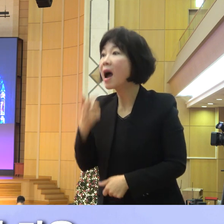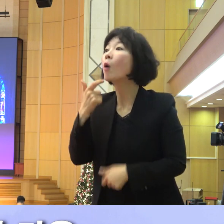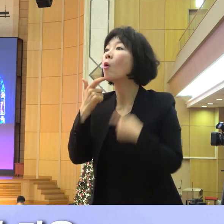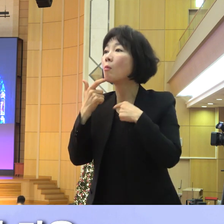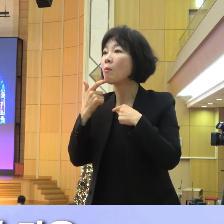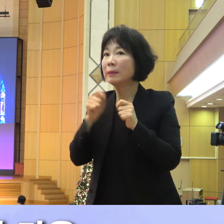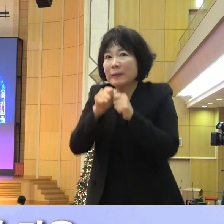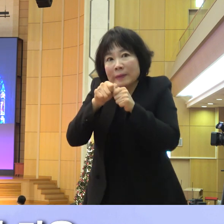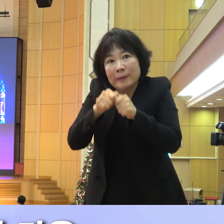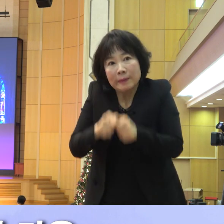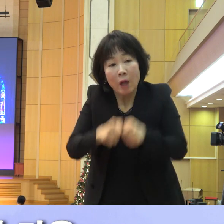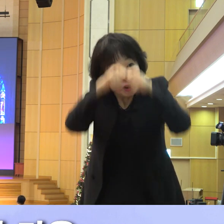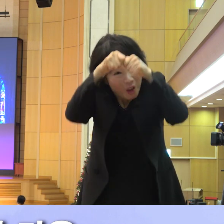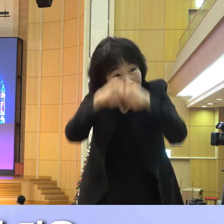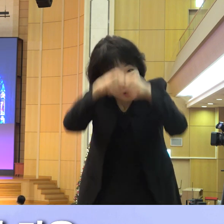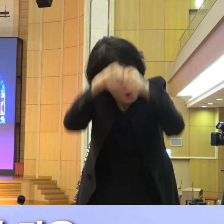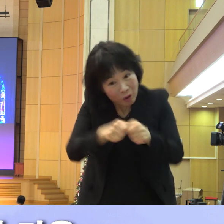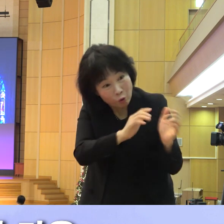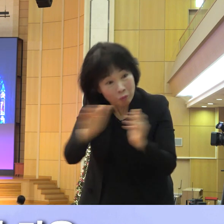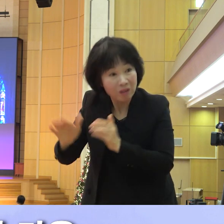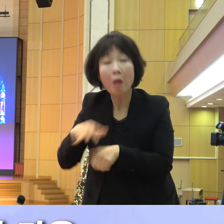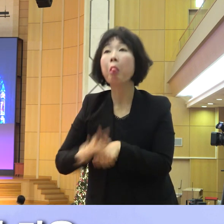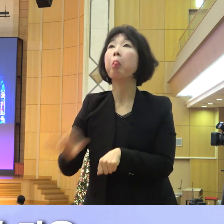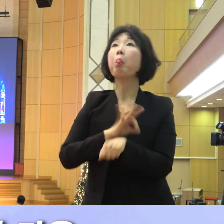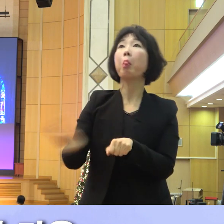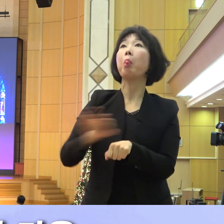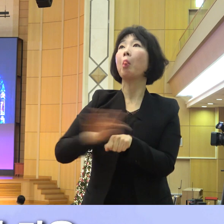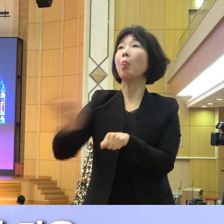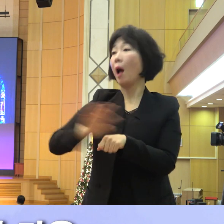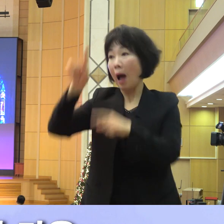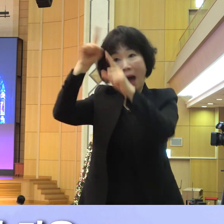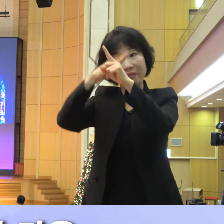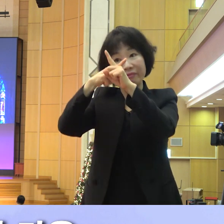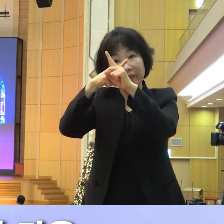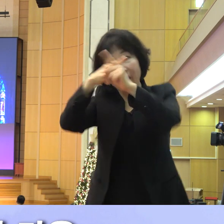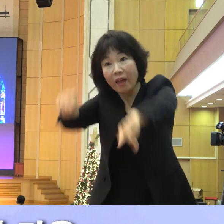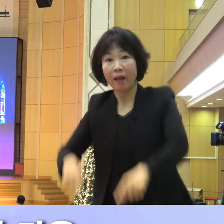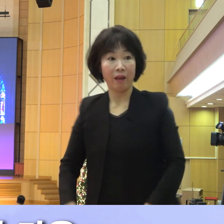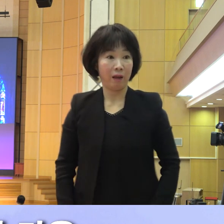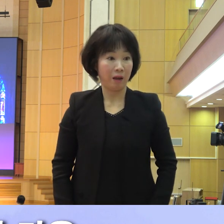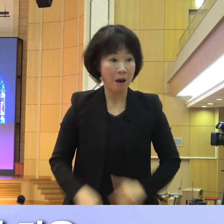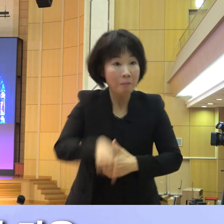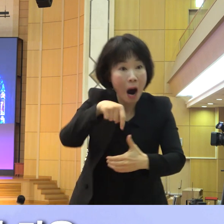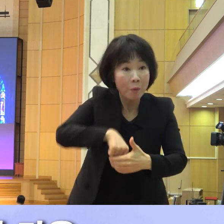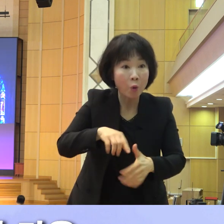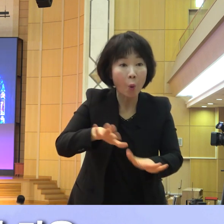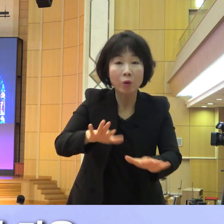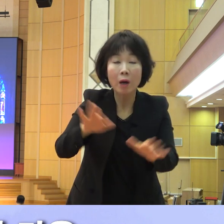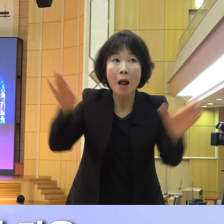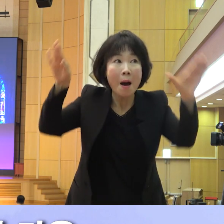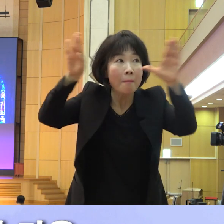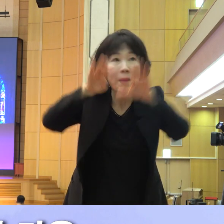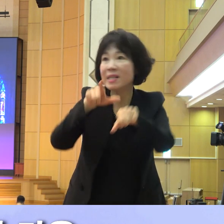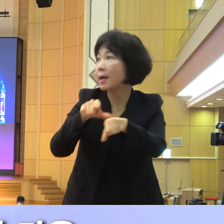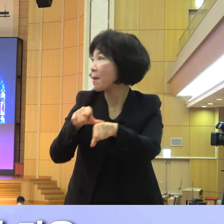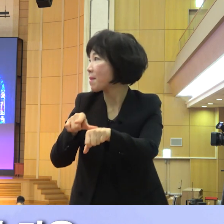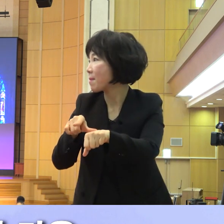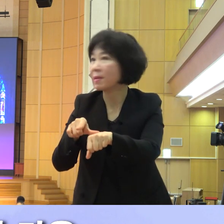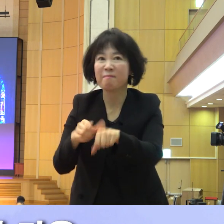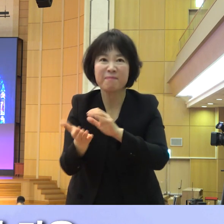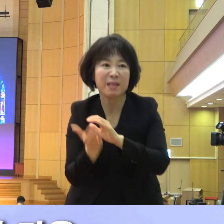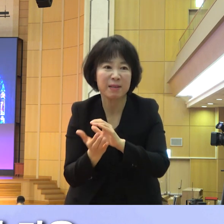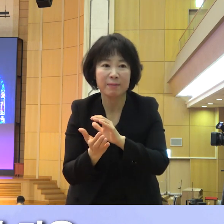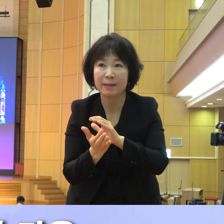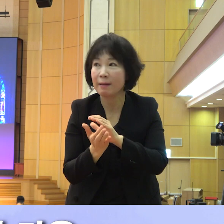그 철저하게 준비를 해야 됩니다. 마음서부터 시작해서 교회 나올 때도